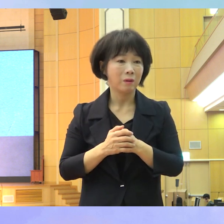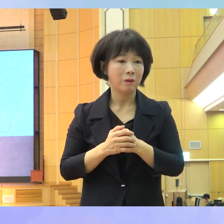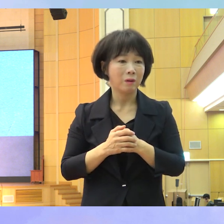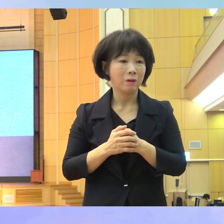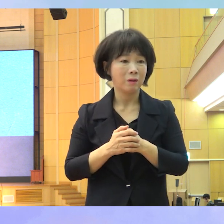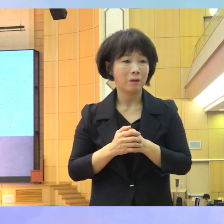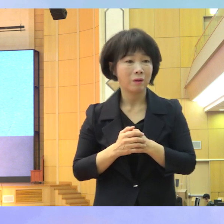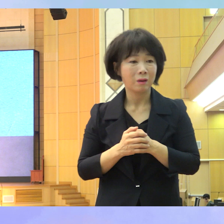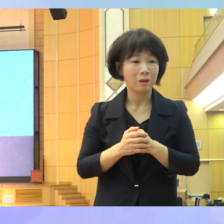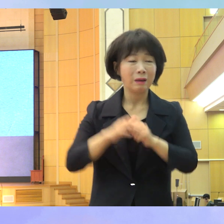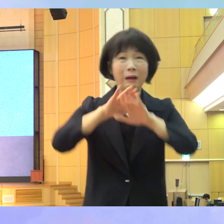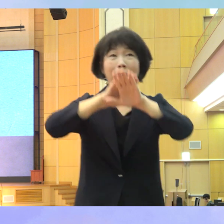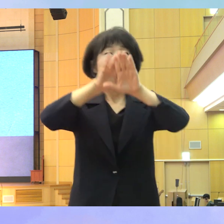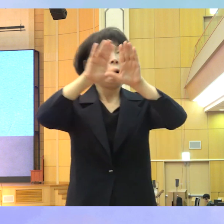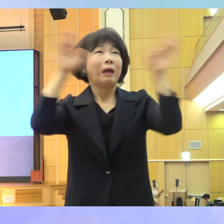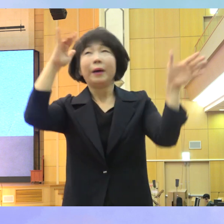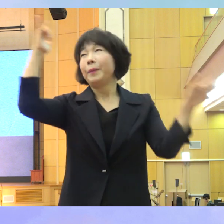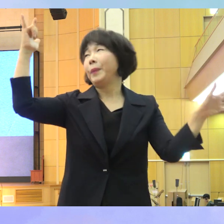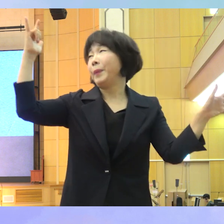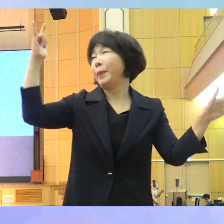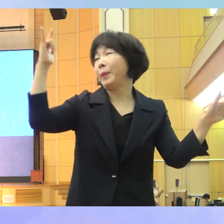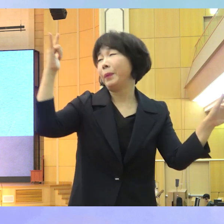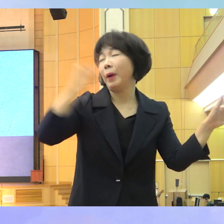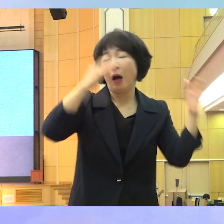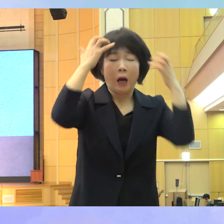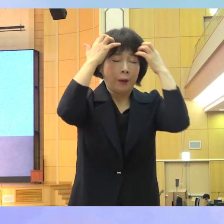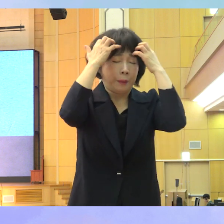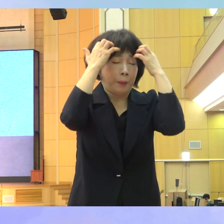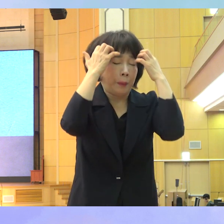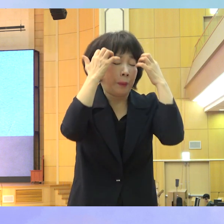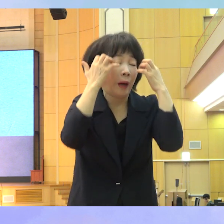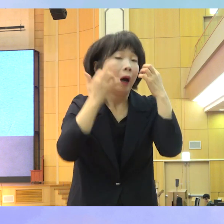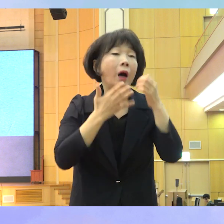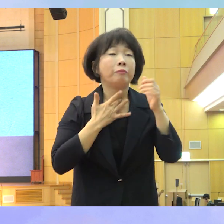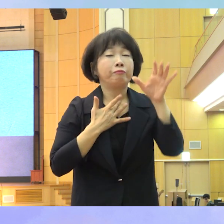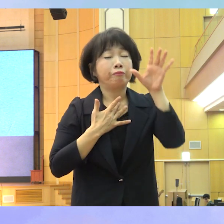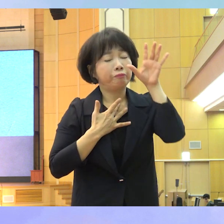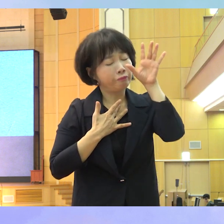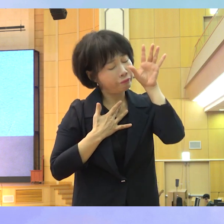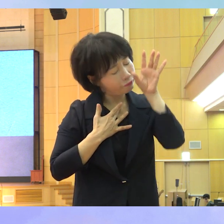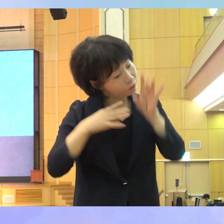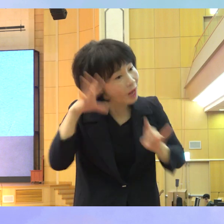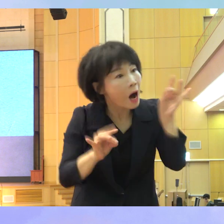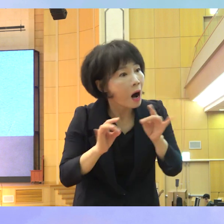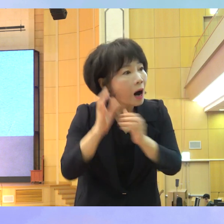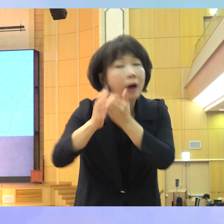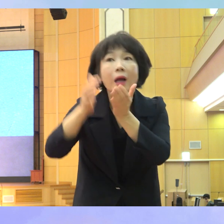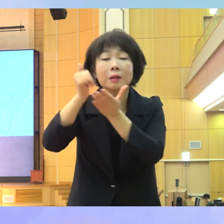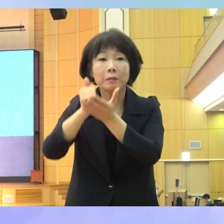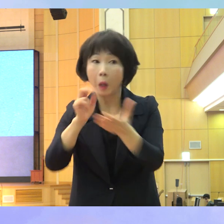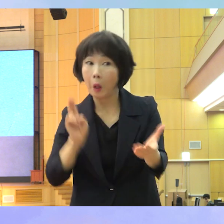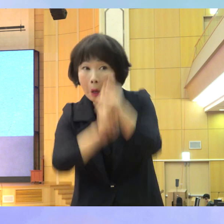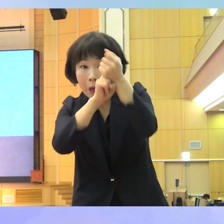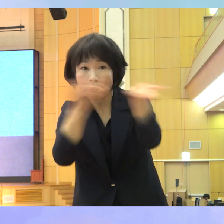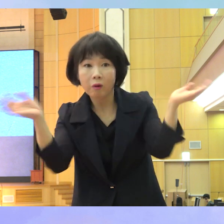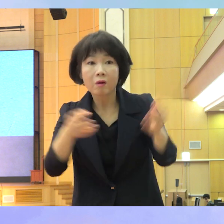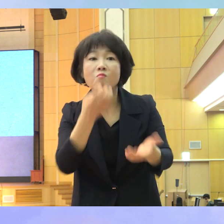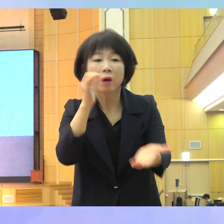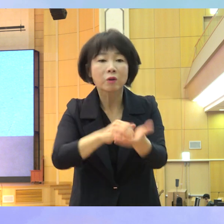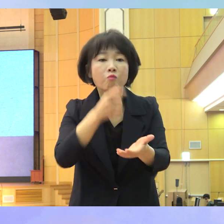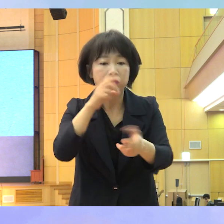또 낮에는 힘들고 태양볕에 덥고 목이 타들어가는, 그랬을 때 반석에서 샘물이 나게도